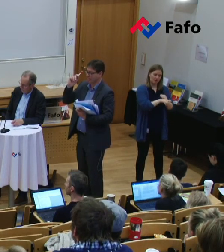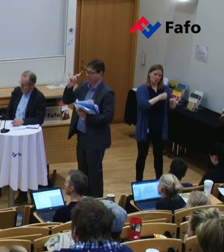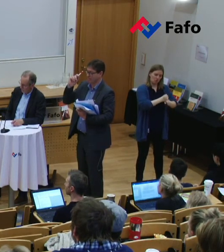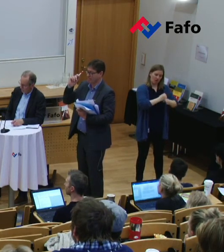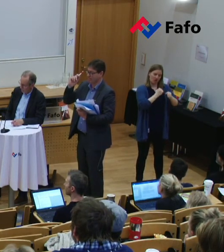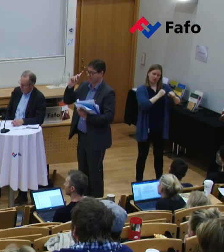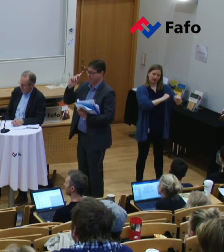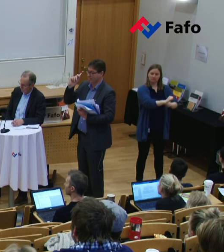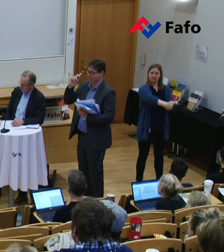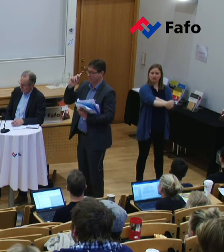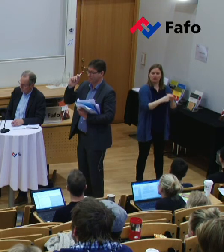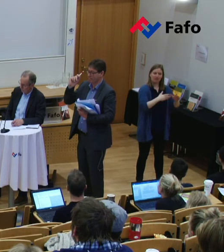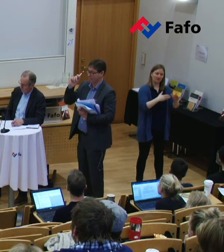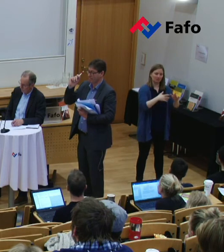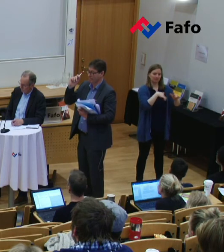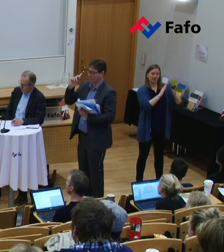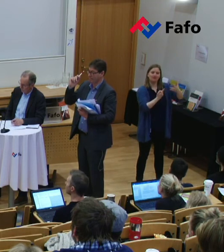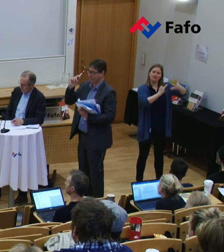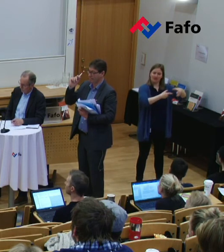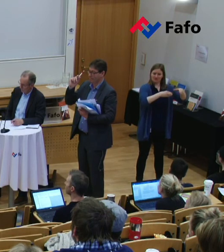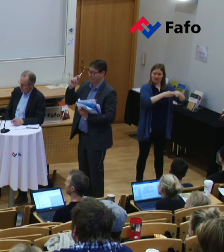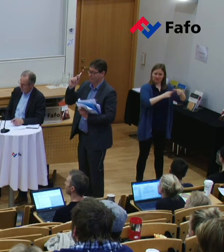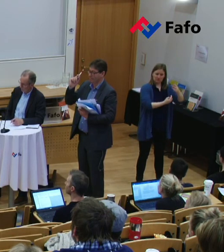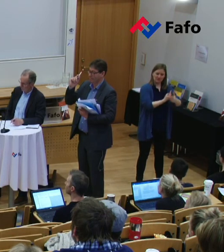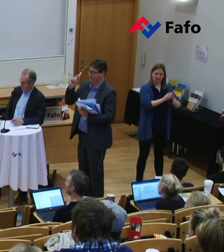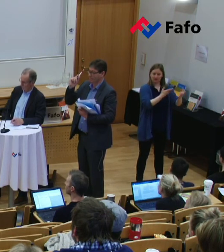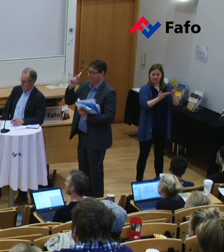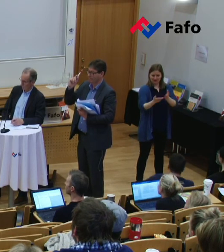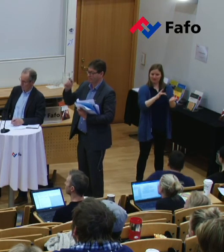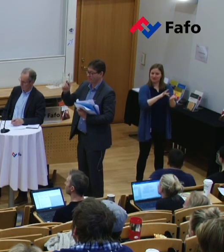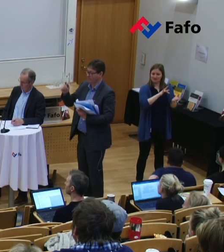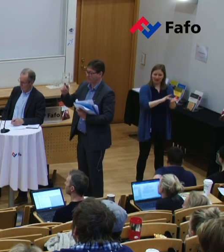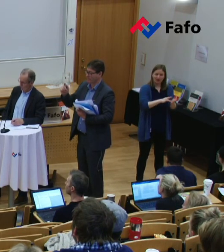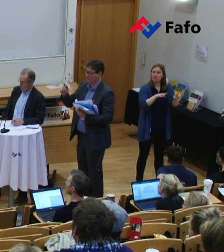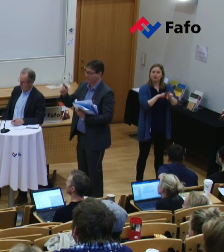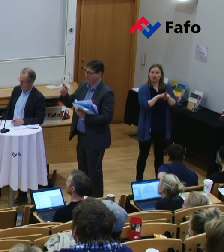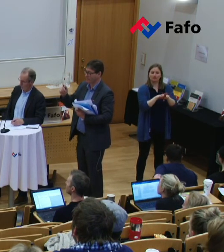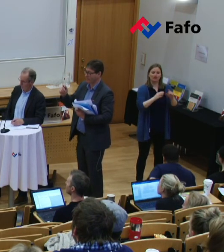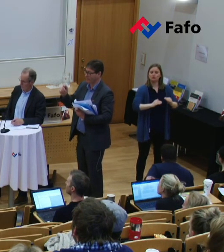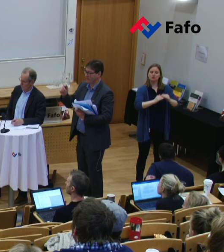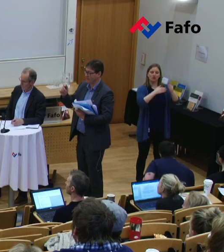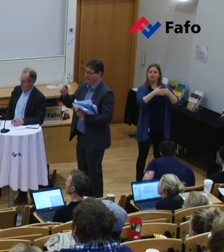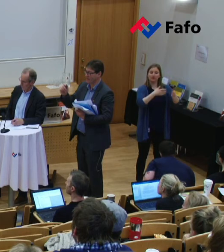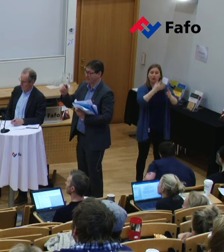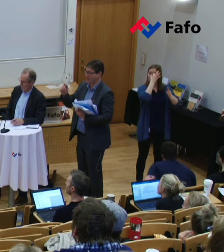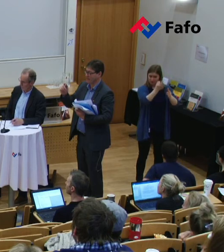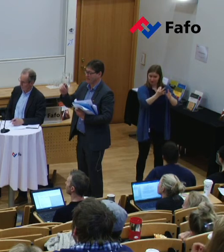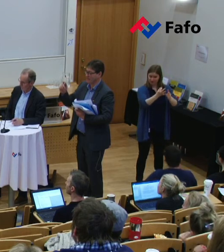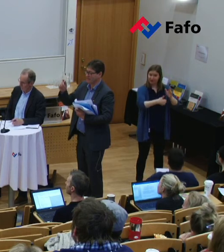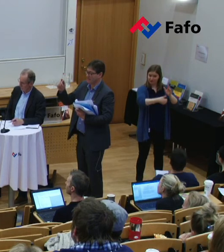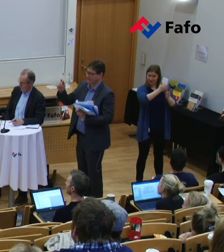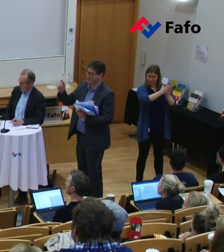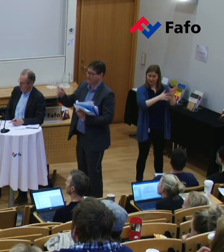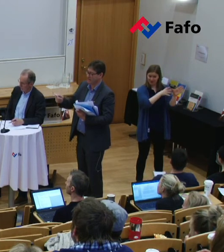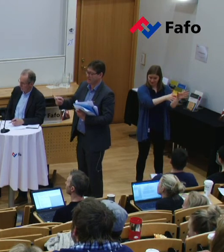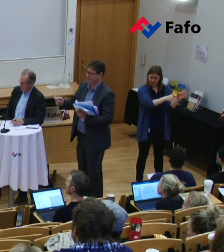aktivt med på en måte et mer integrert team hvor det var spesialiserte tjenester til stede. Det betyr ikke at det ikke skal være sosialfaglig kompetanse der, for det en veldig viktig del